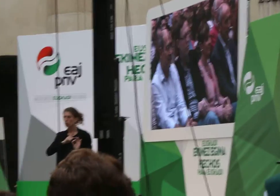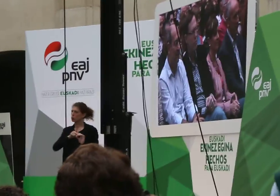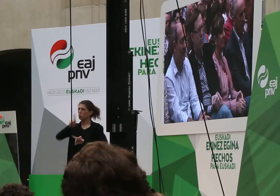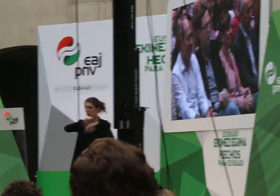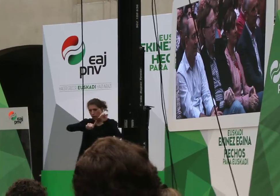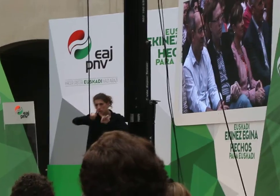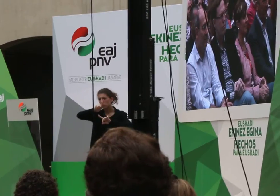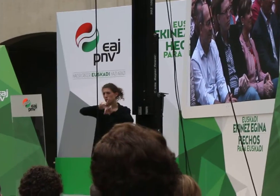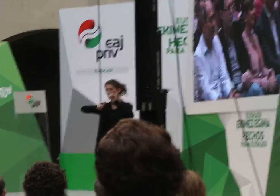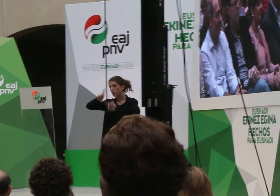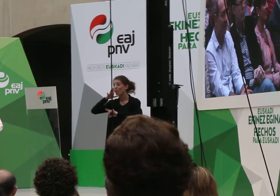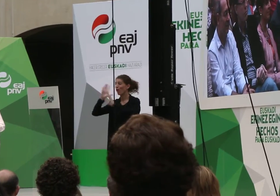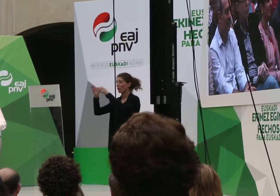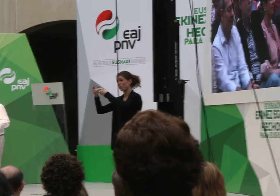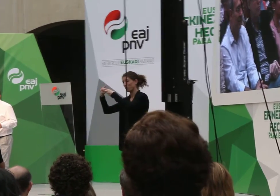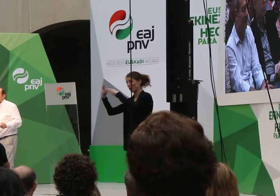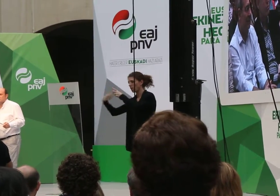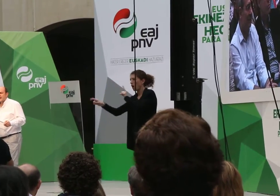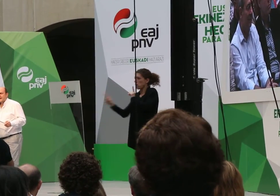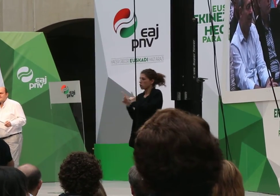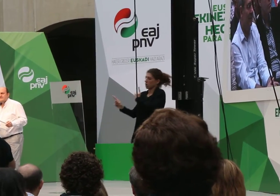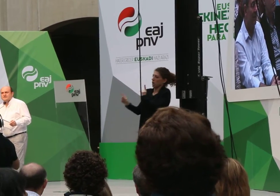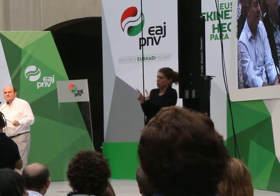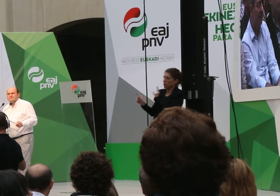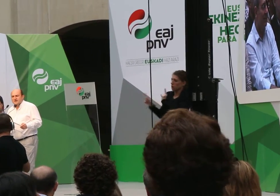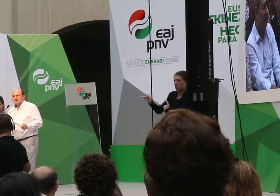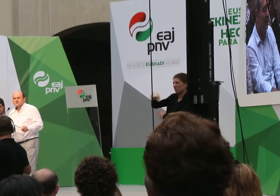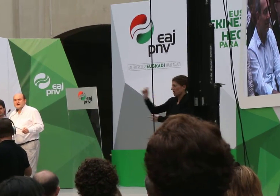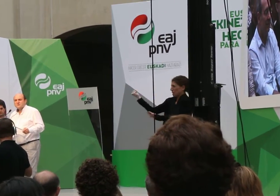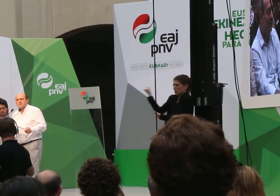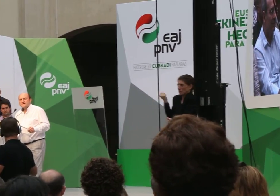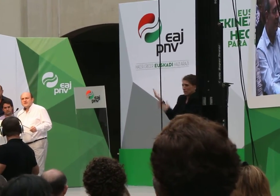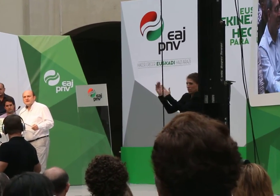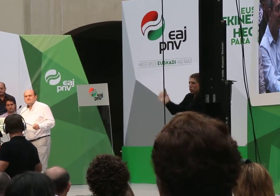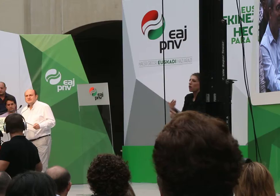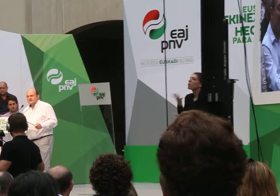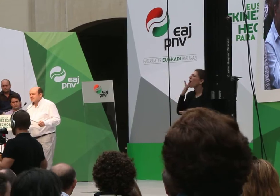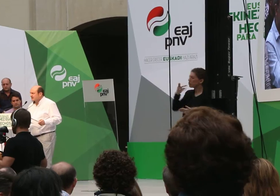gainetik. Oposizioaren babesik jaso ez dugun arren. Bide